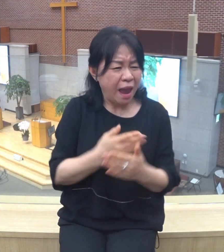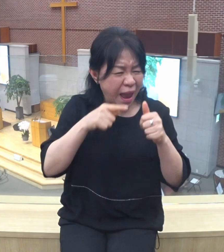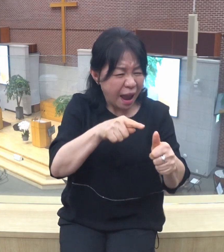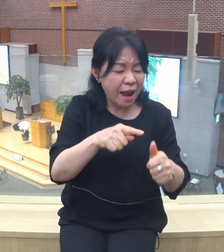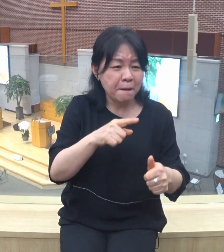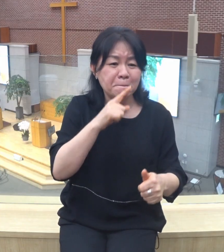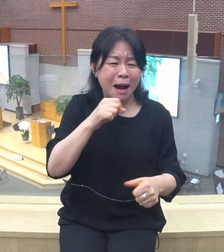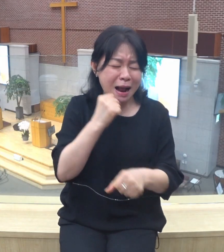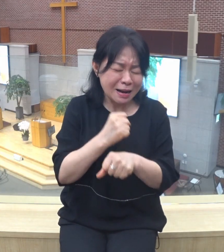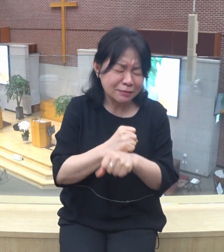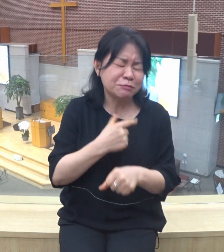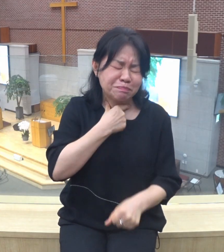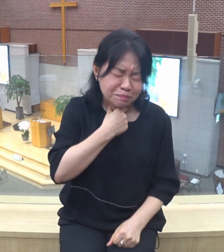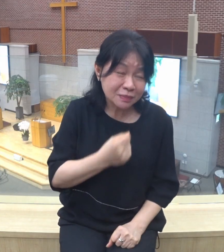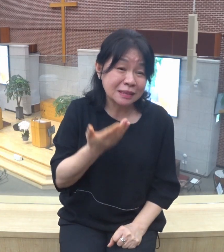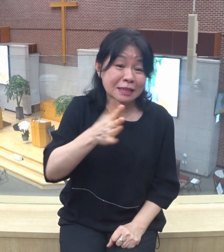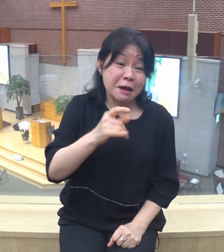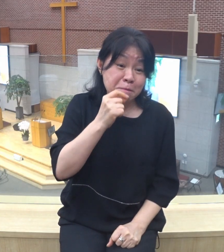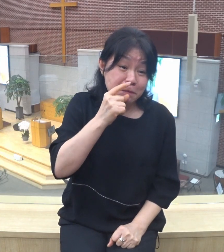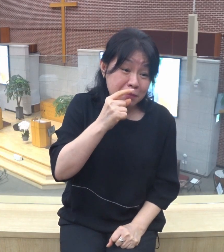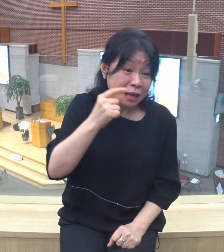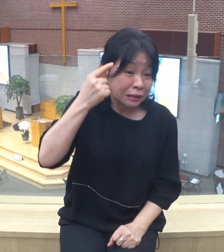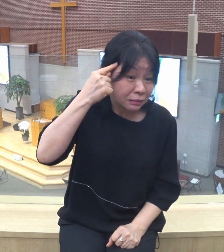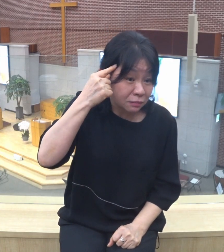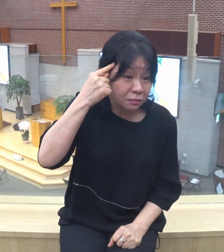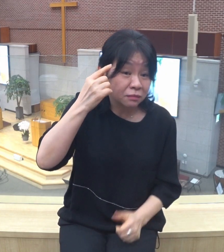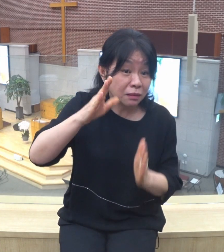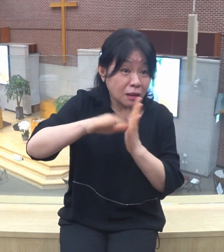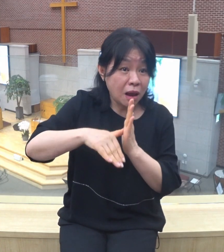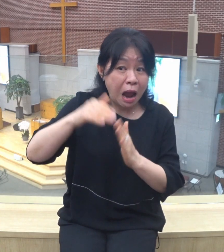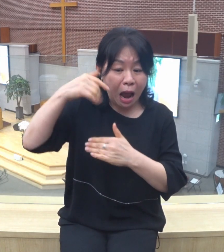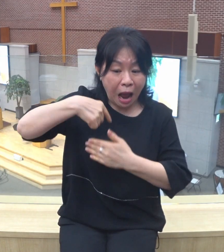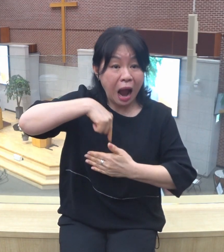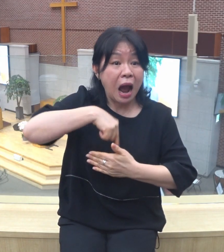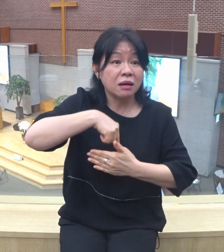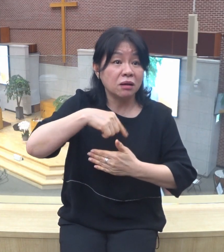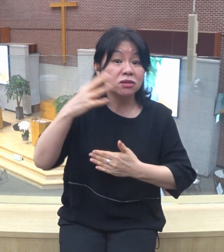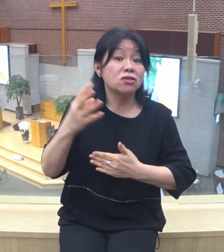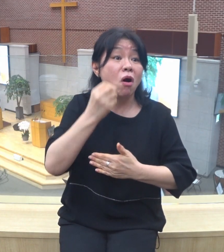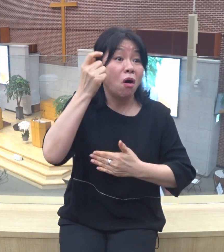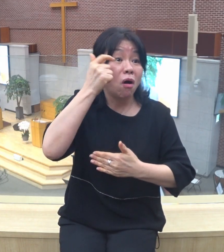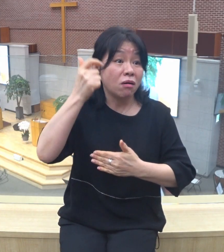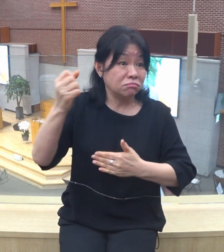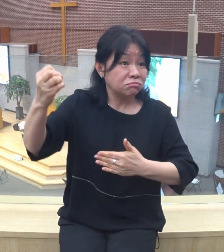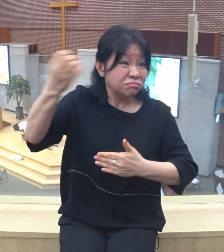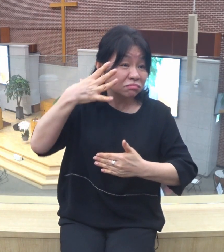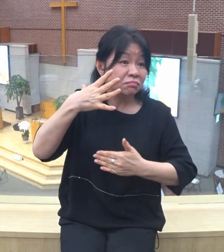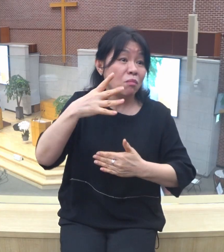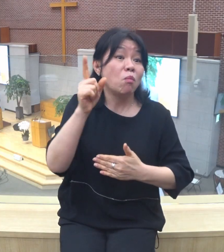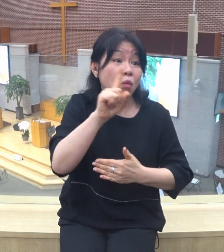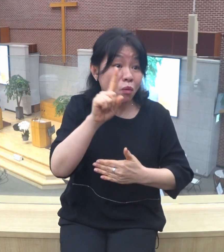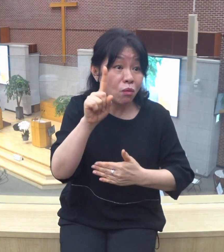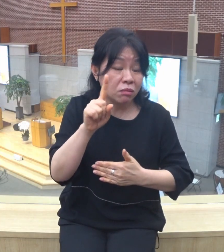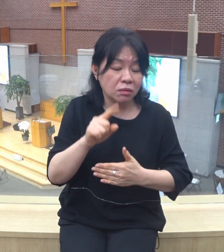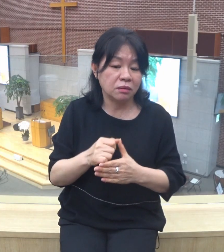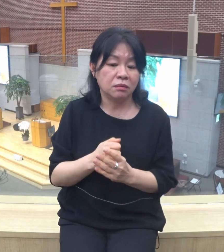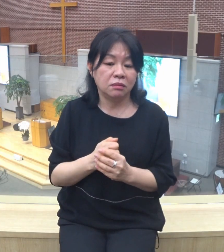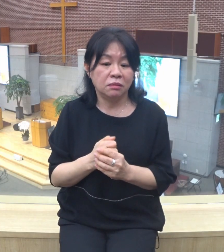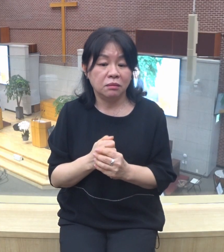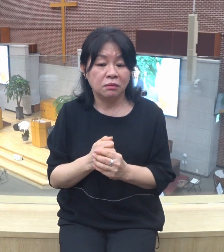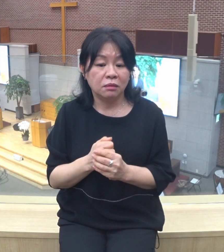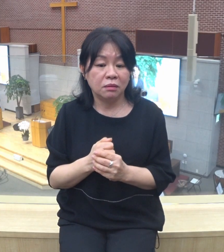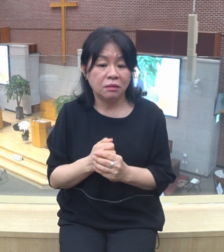싶었습니다. 입을 열렸는데 제 안에 다급하고 강렬한 소리가